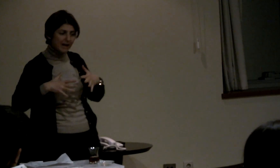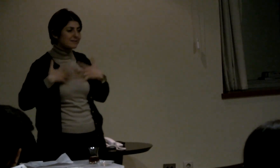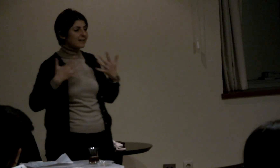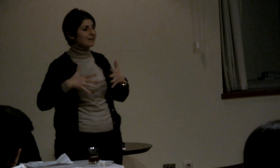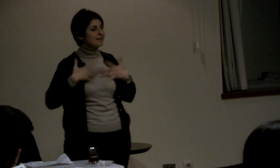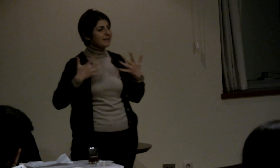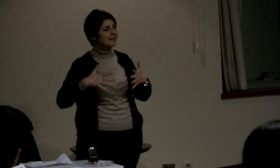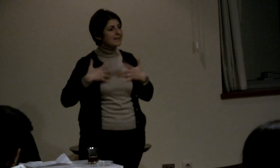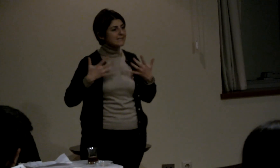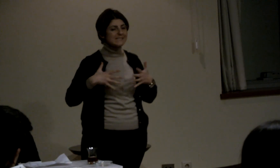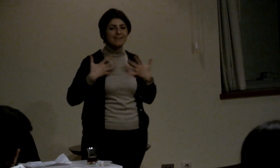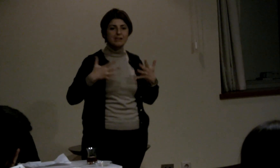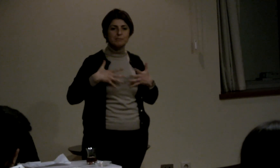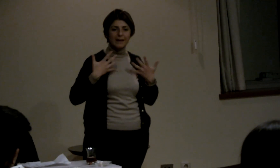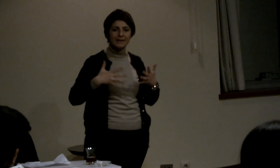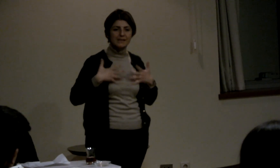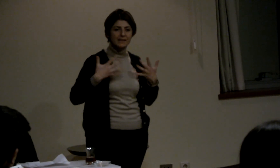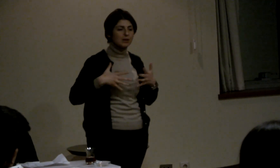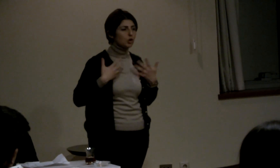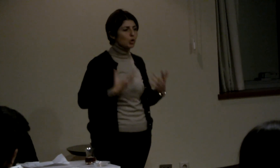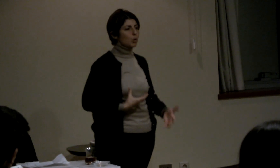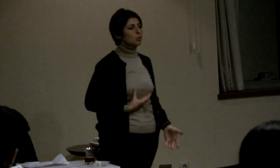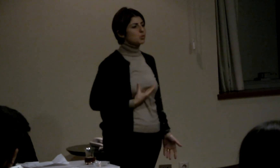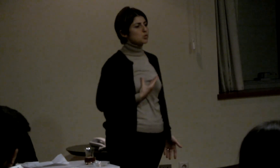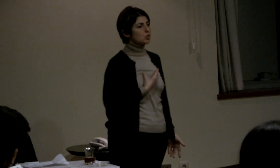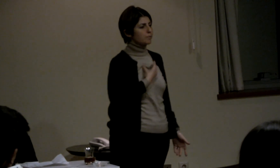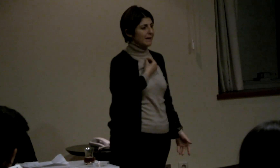Duygularda sevinmek, üzülmek,